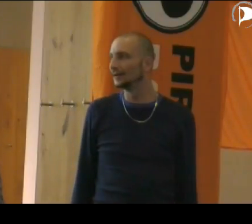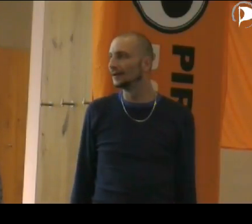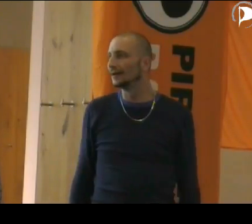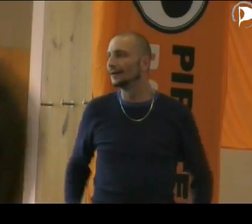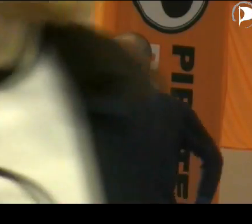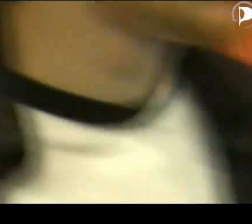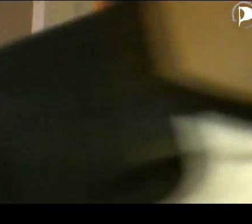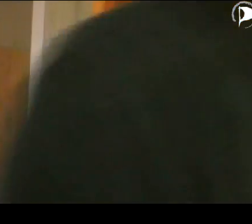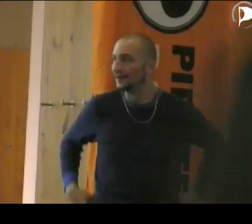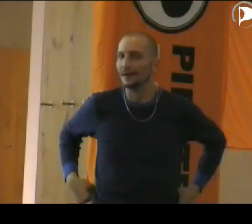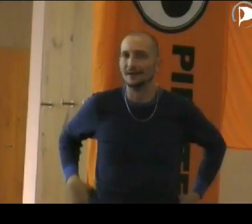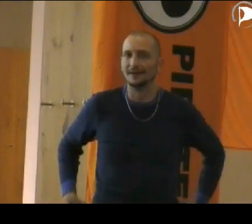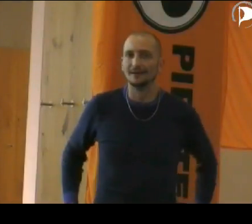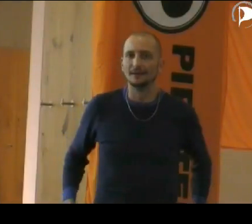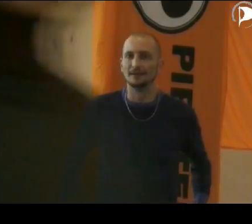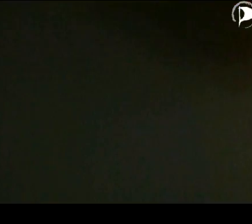ja